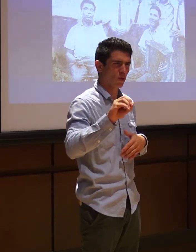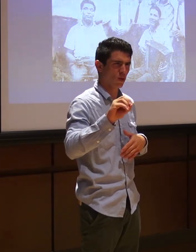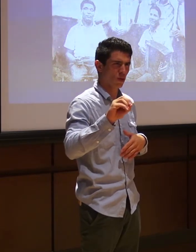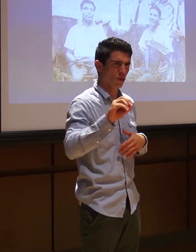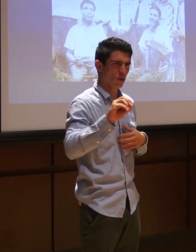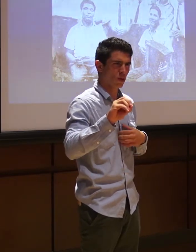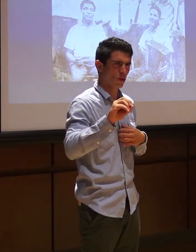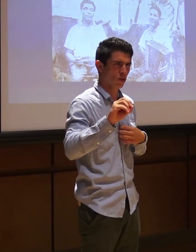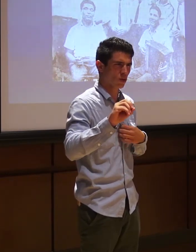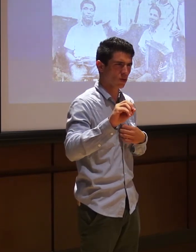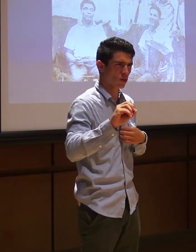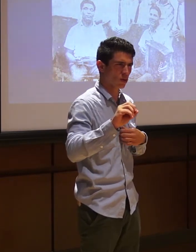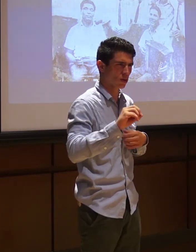En Hato Nuevo,